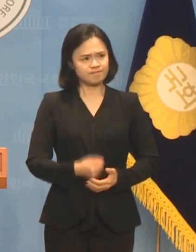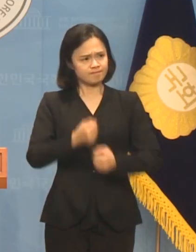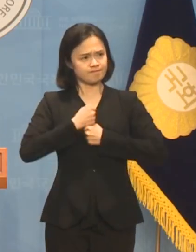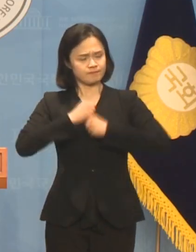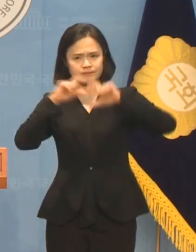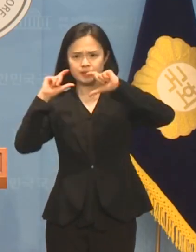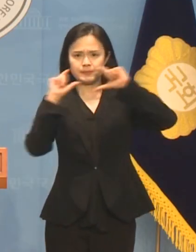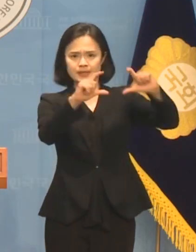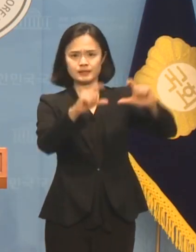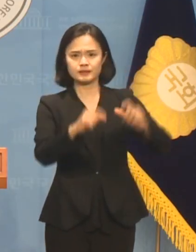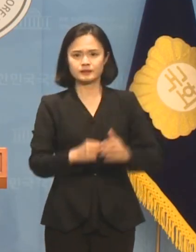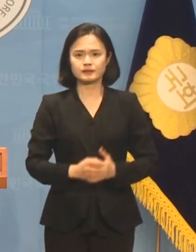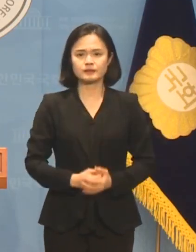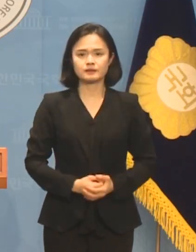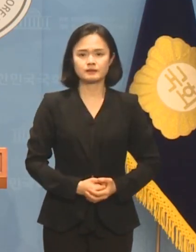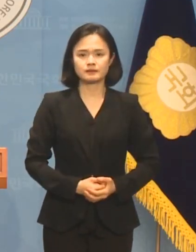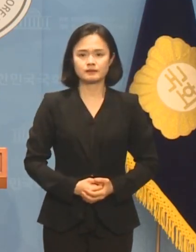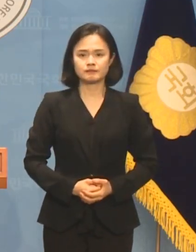경고드립니다.